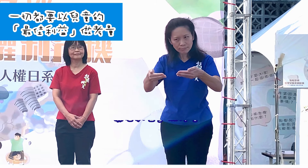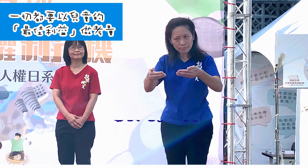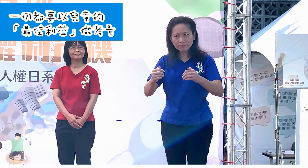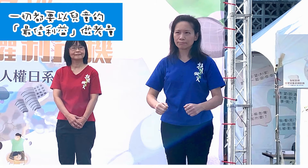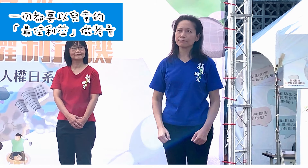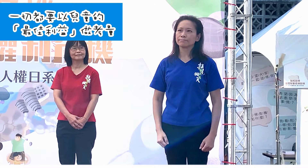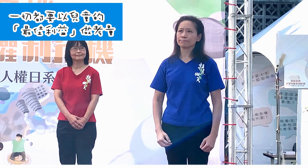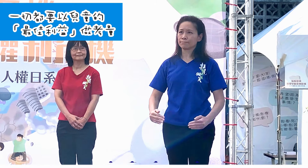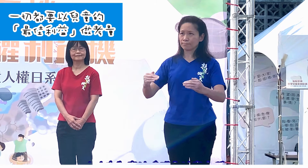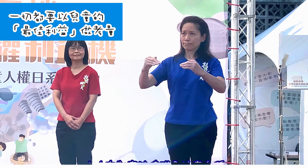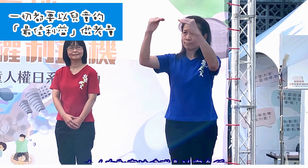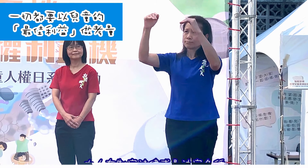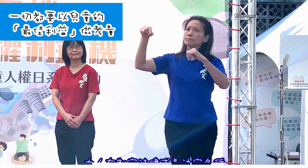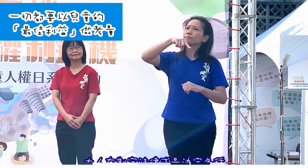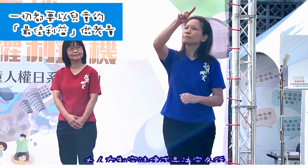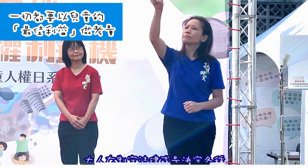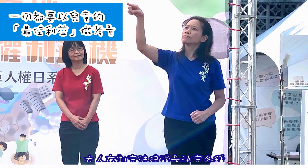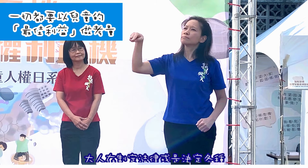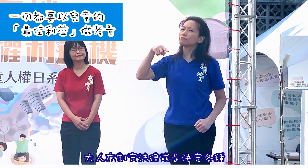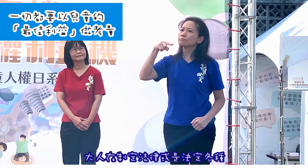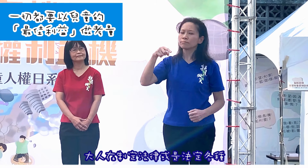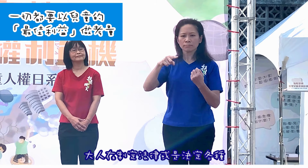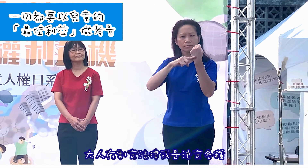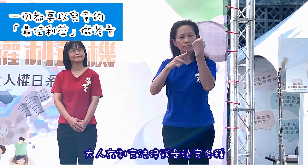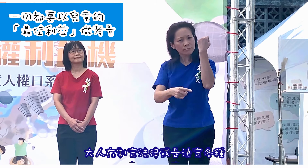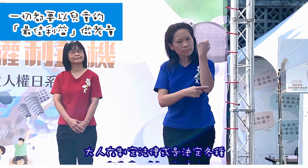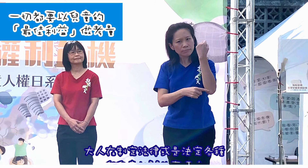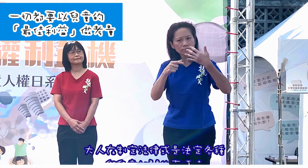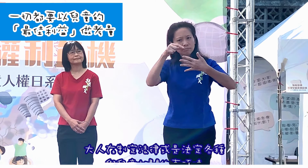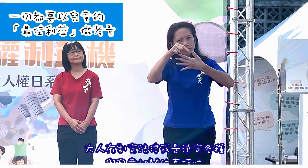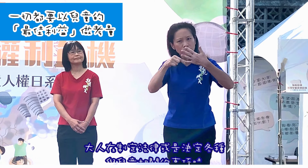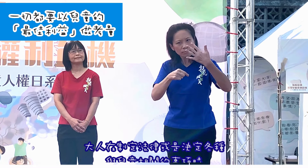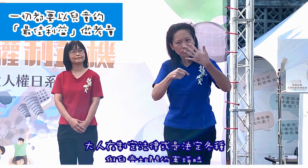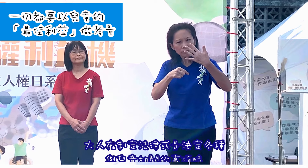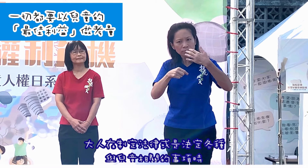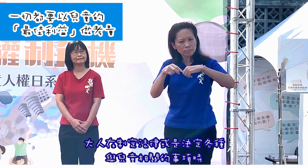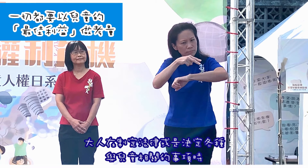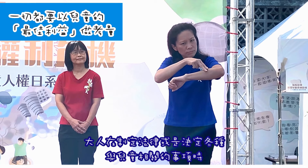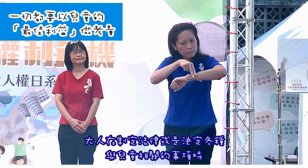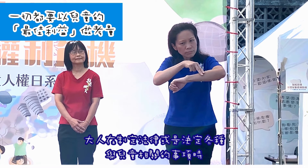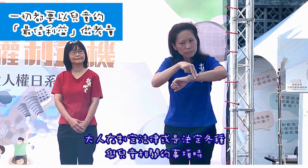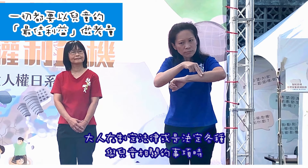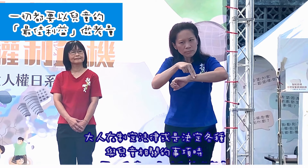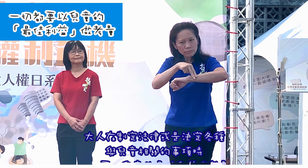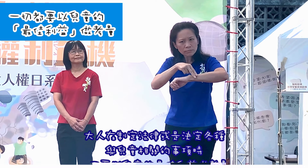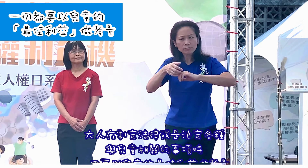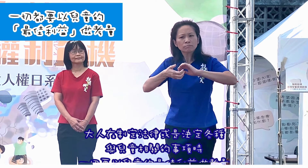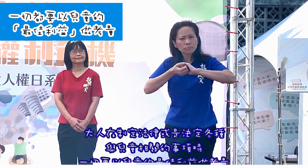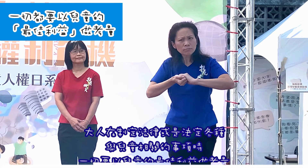大人在制定法律或是决定各种与儿童相关的事项